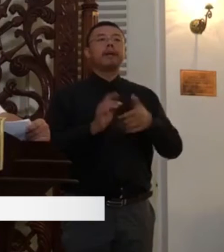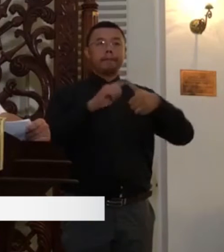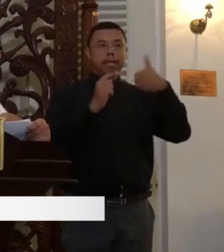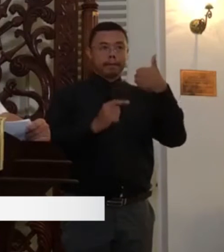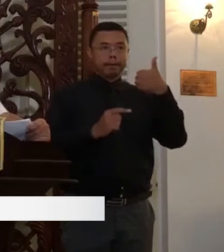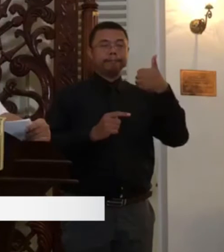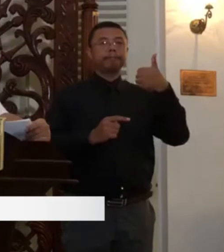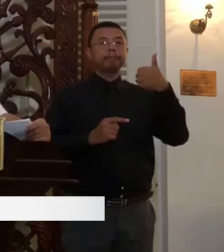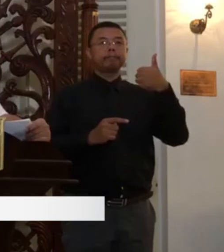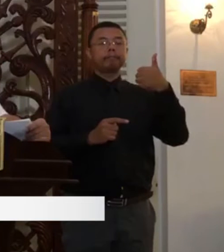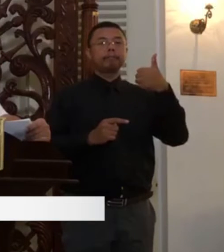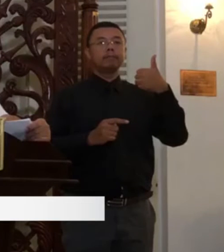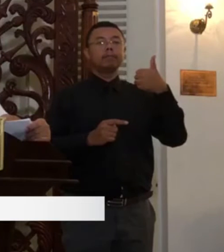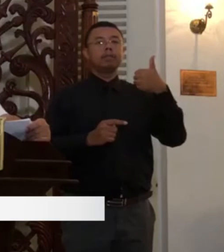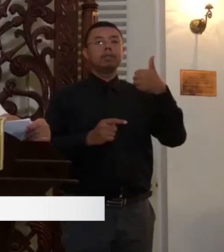Pertama adalah